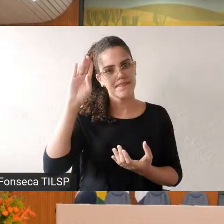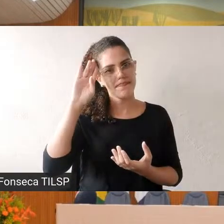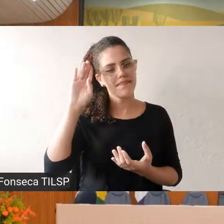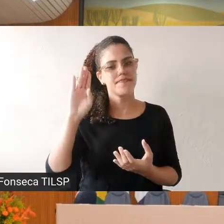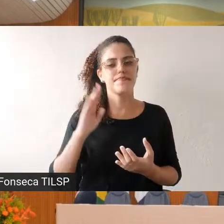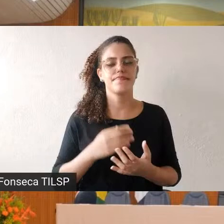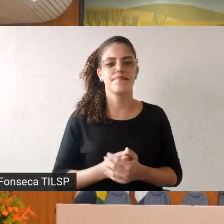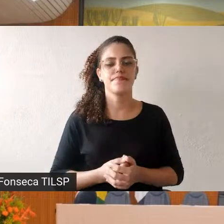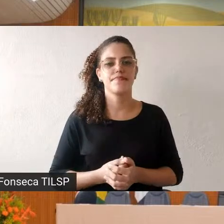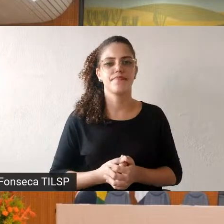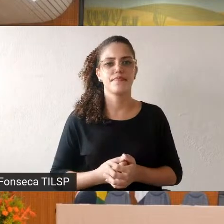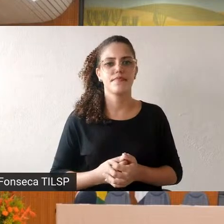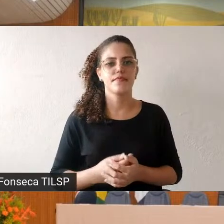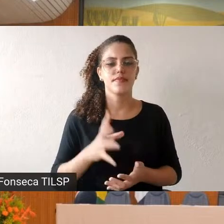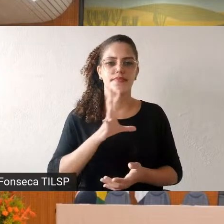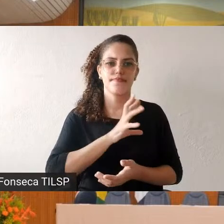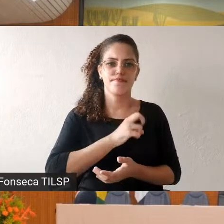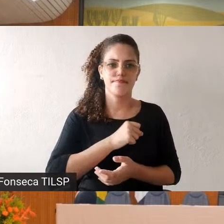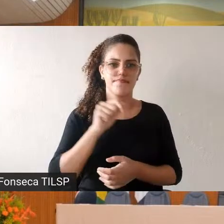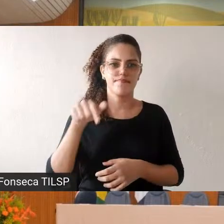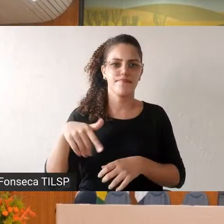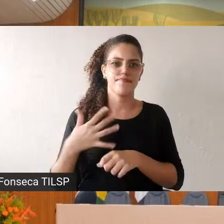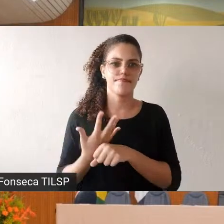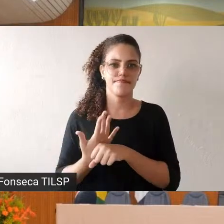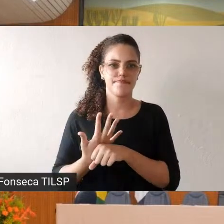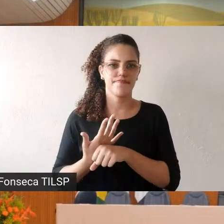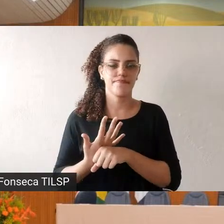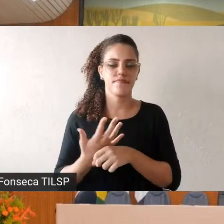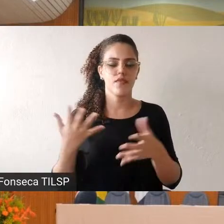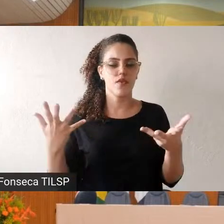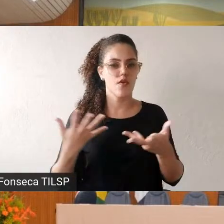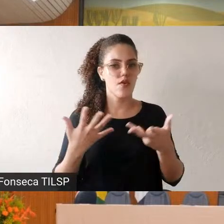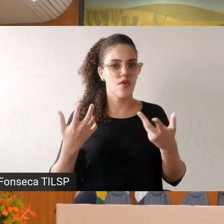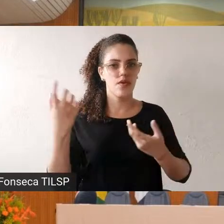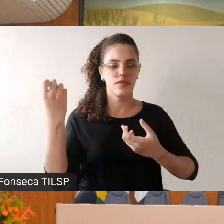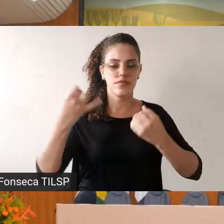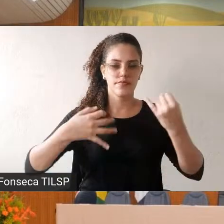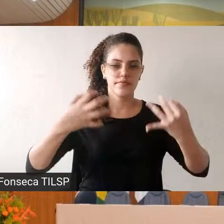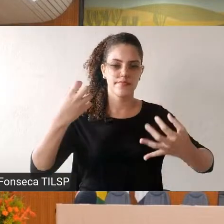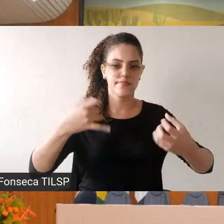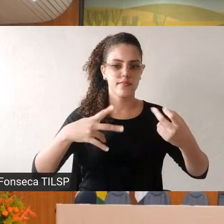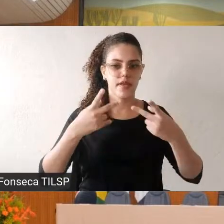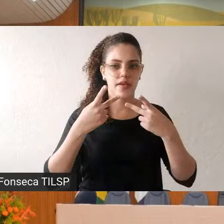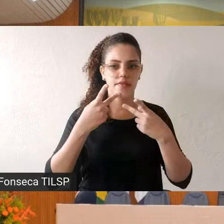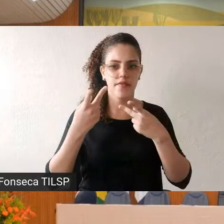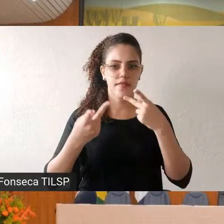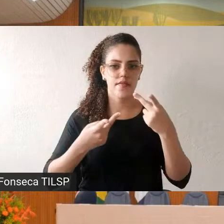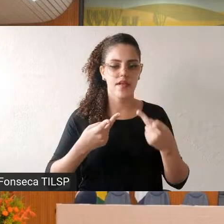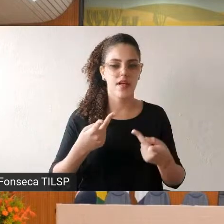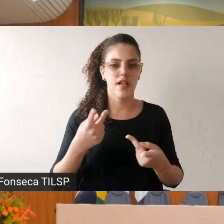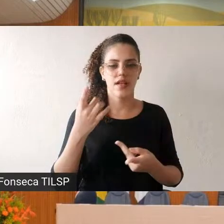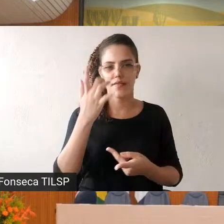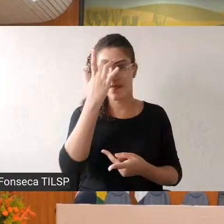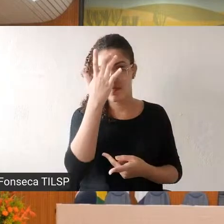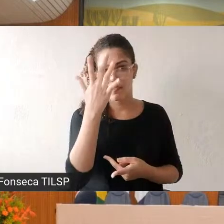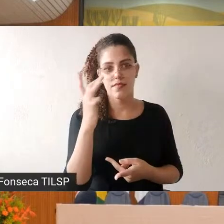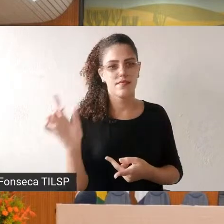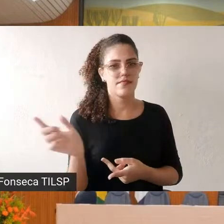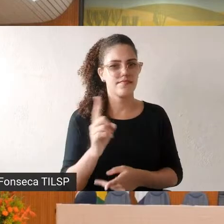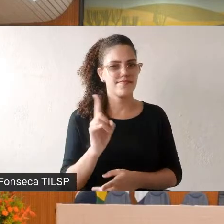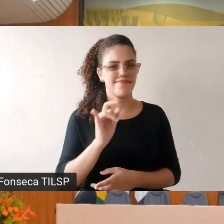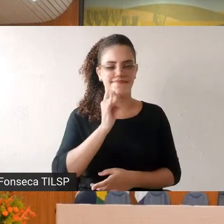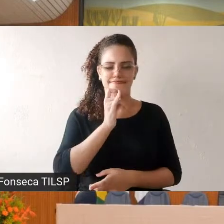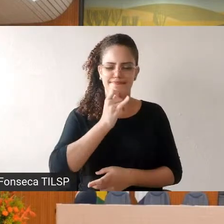Não está sendo fácil falar para vocês hoje, nessa tarde, diante de tanta tristeza, diante de